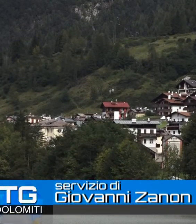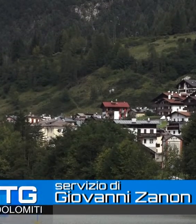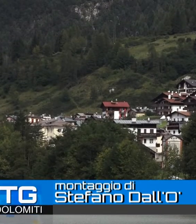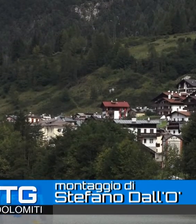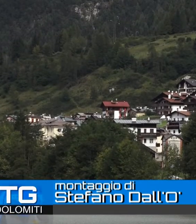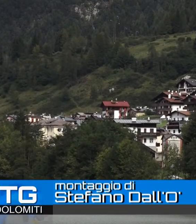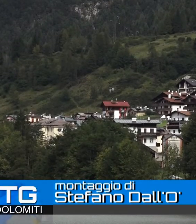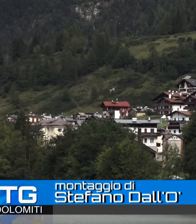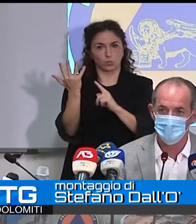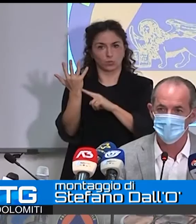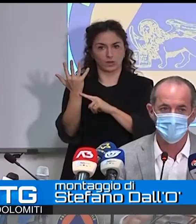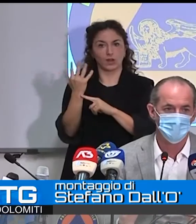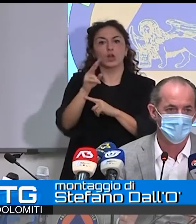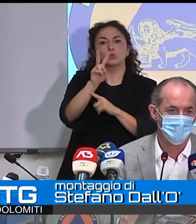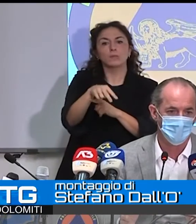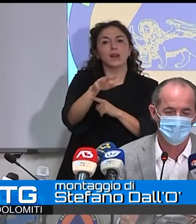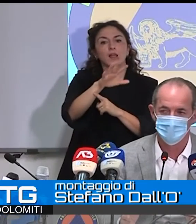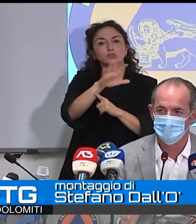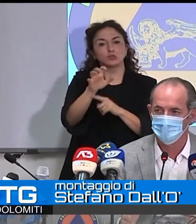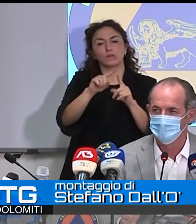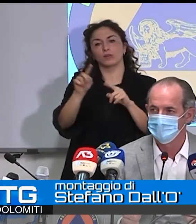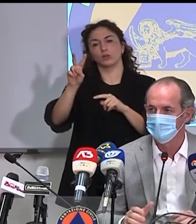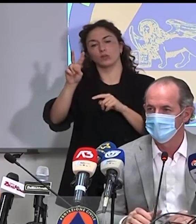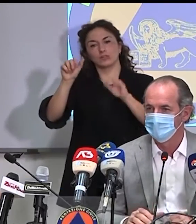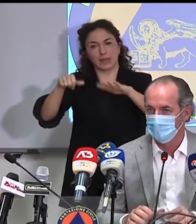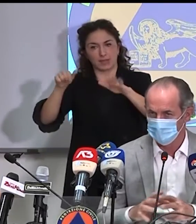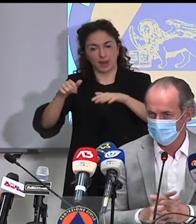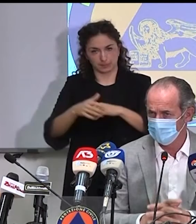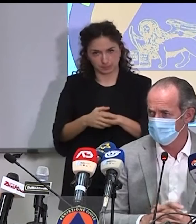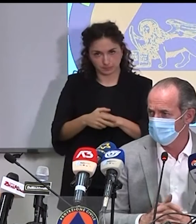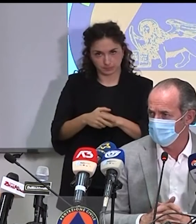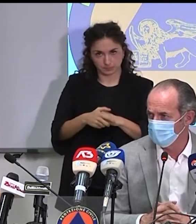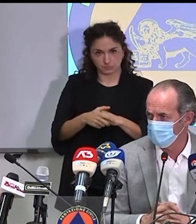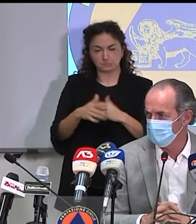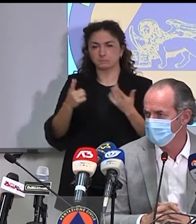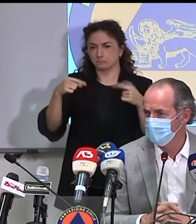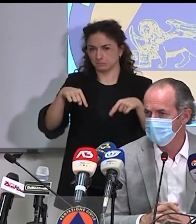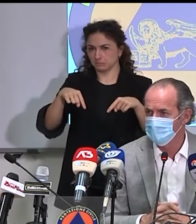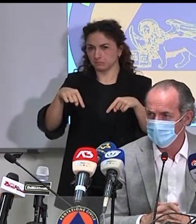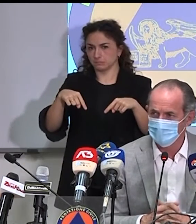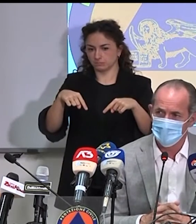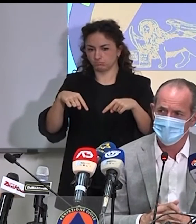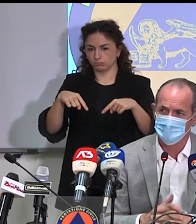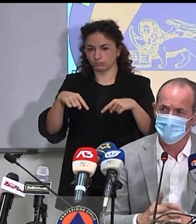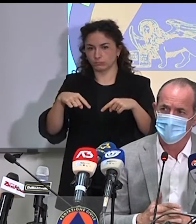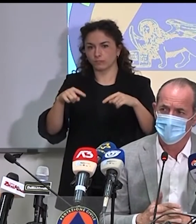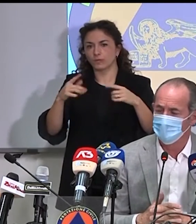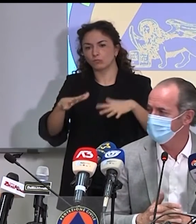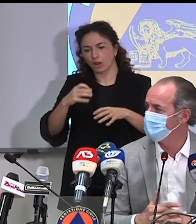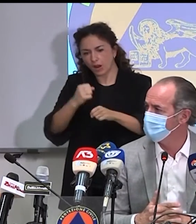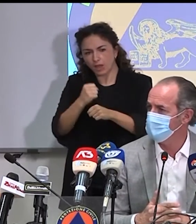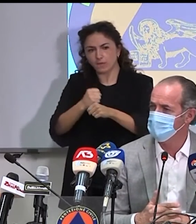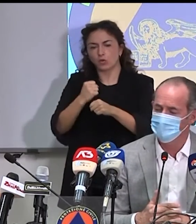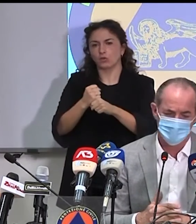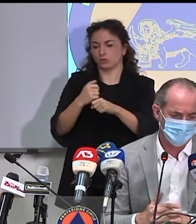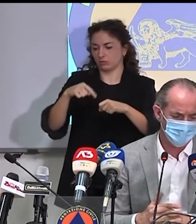comune Cadorino si è soffermato il presidente regionale Luca Zaia durante la sua quotidiana diretta da Marghera, lanciando l'idea di una campagna di tamponi di